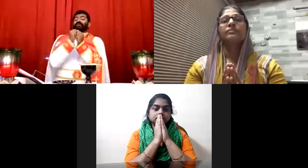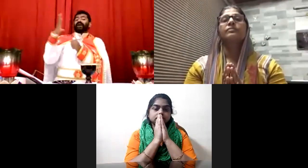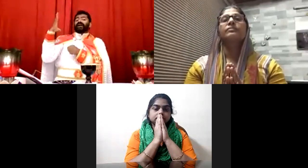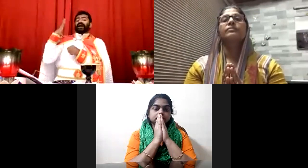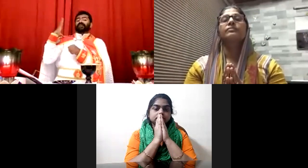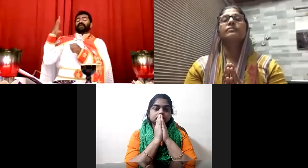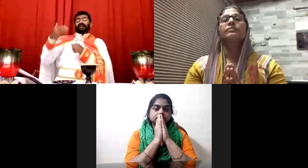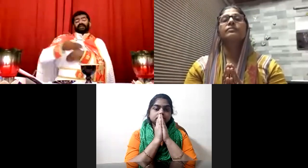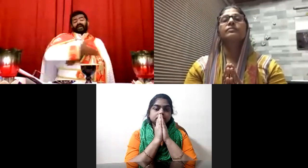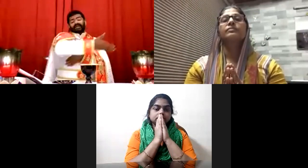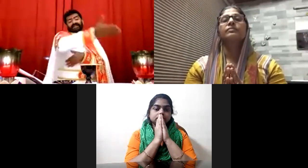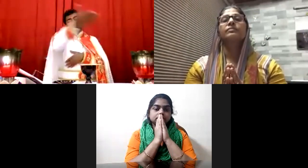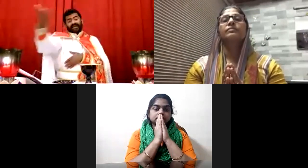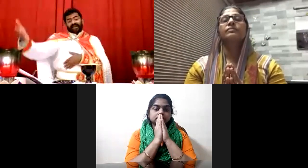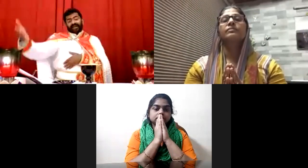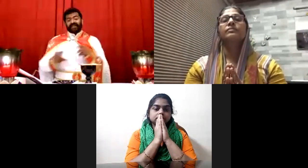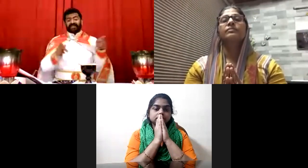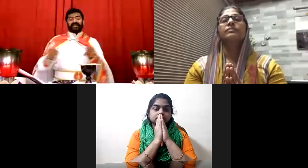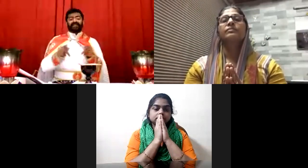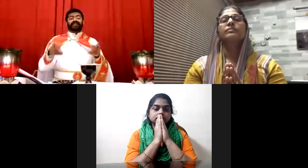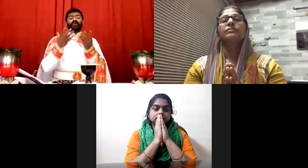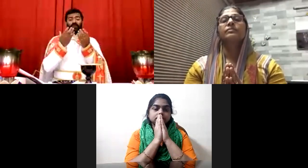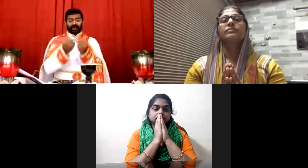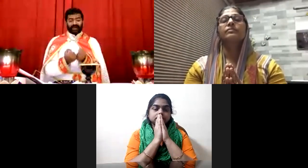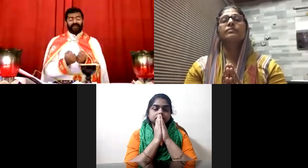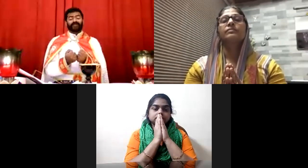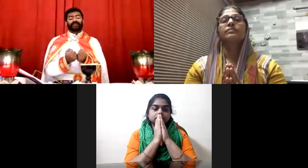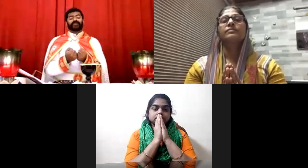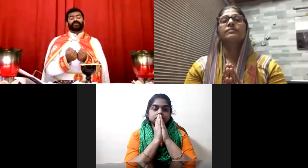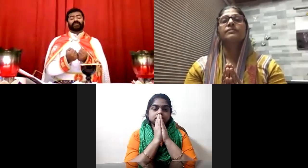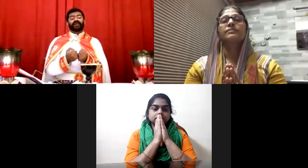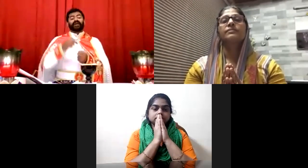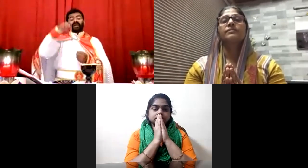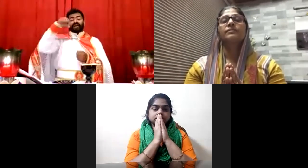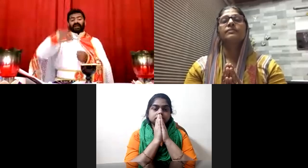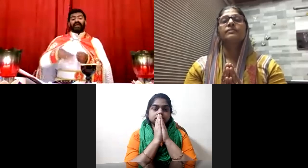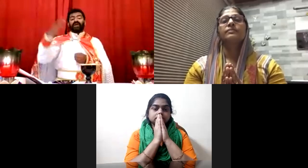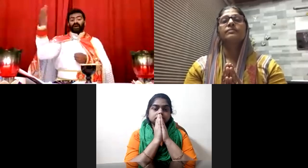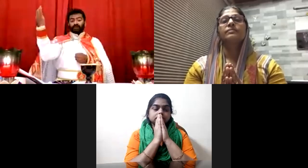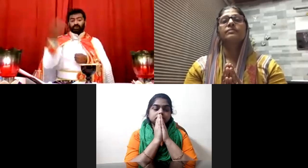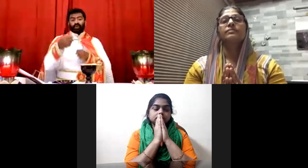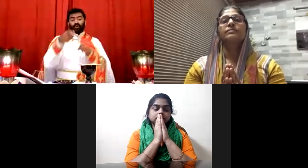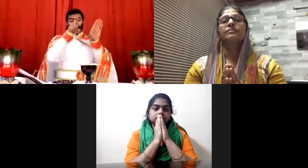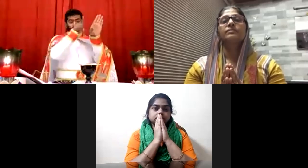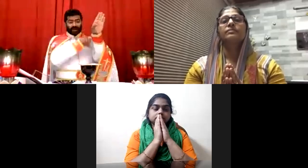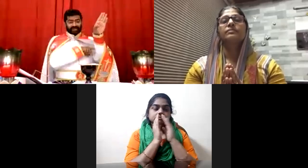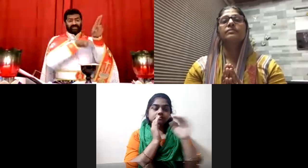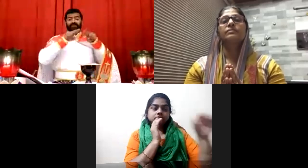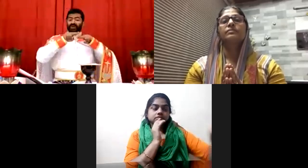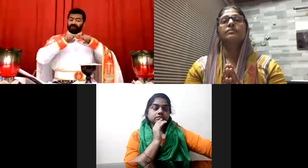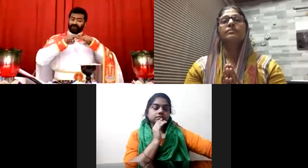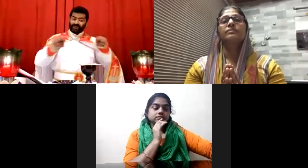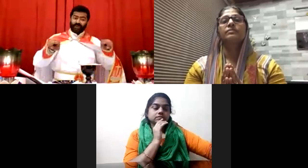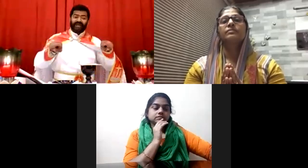പ്രത്യാശാപൂർവം കാത്തിരിക്കുന്ന സകല ജനത്തിനു വേണ്ടിയും ഈ